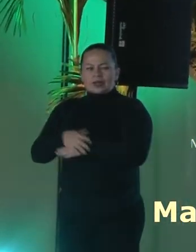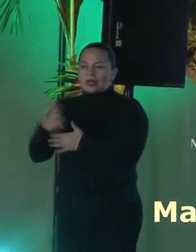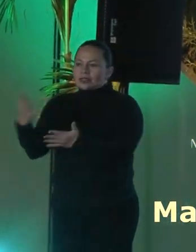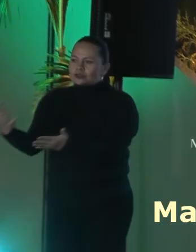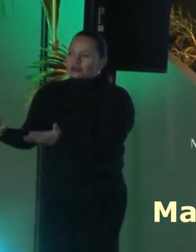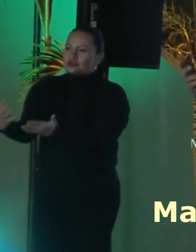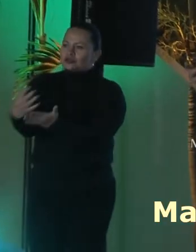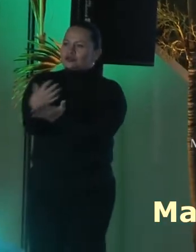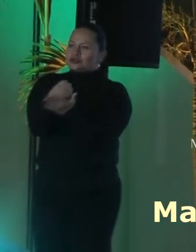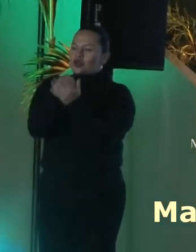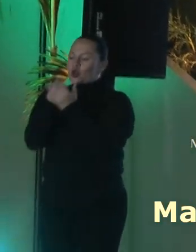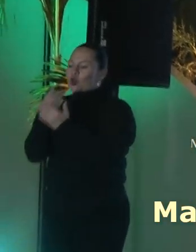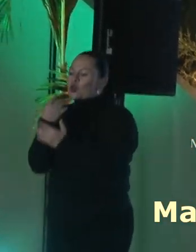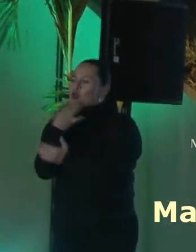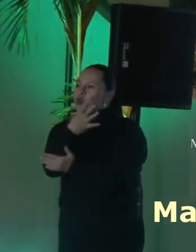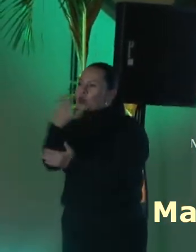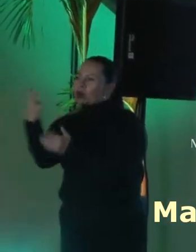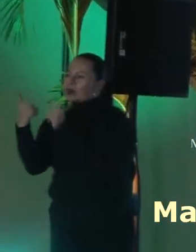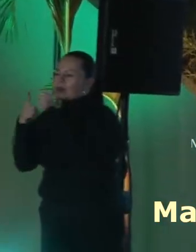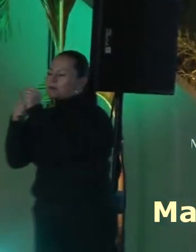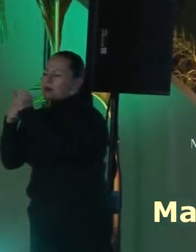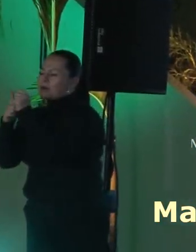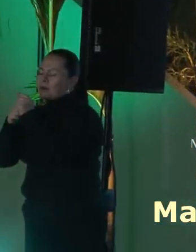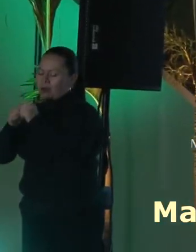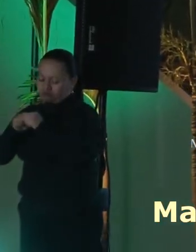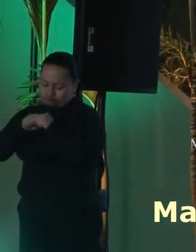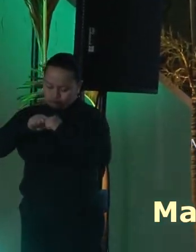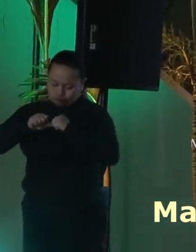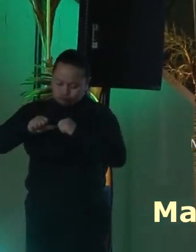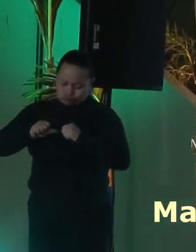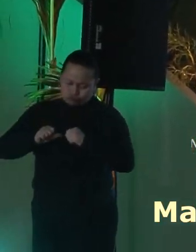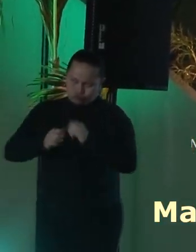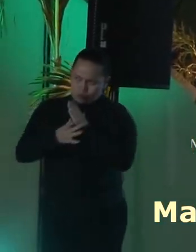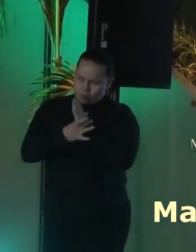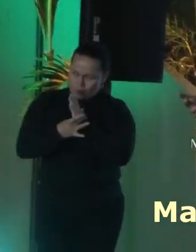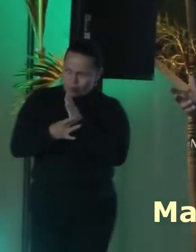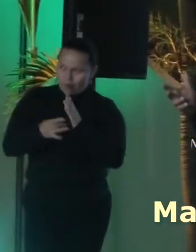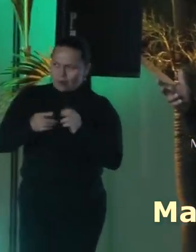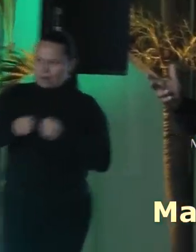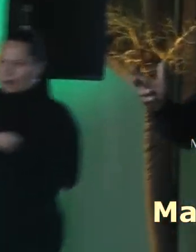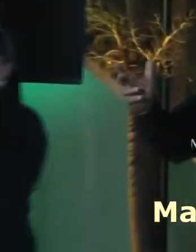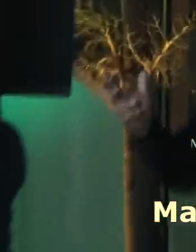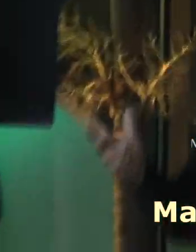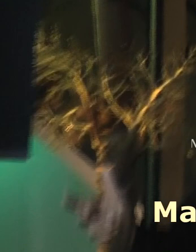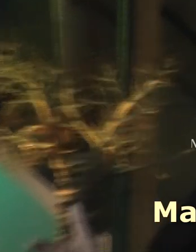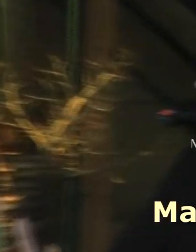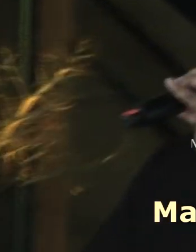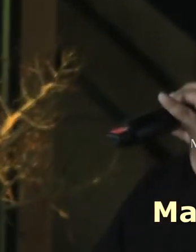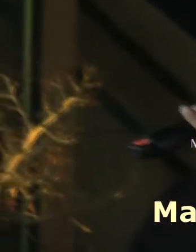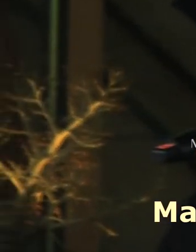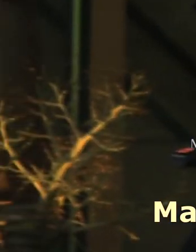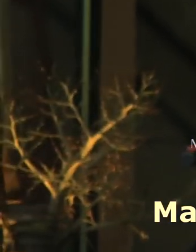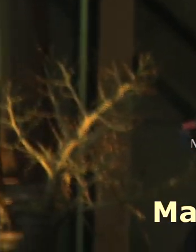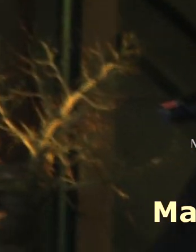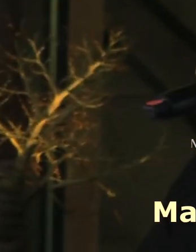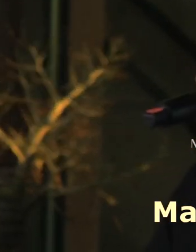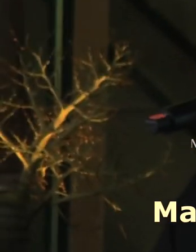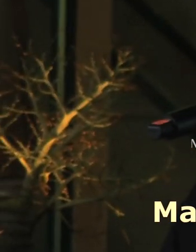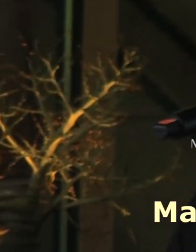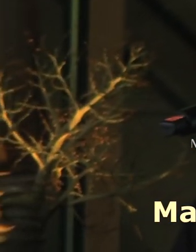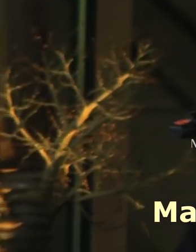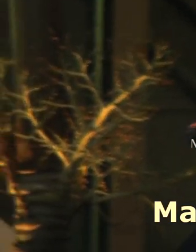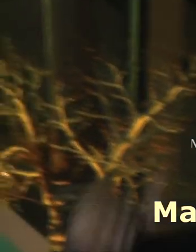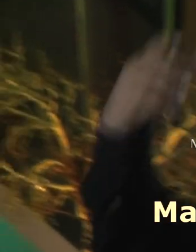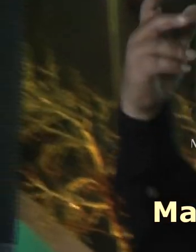Recibe cuatro palabras de este pobre corazón. Palomita en nube de